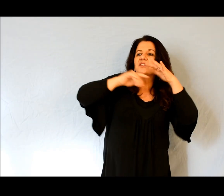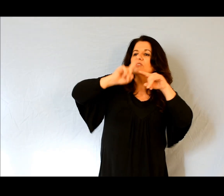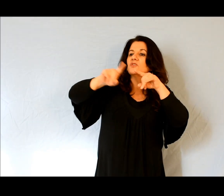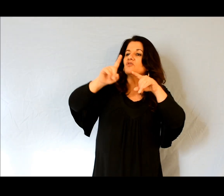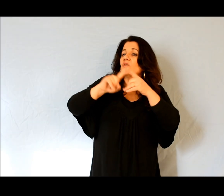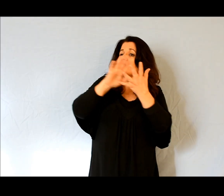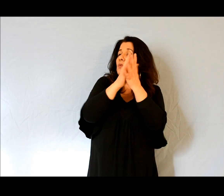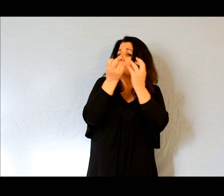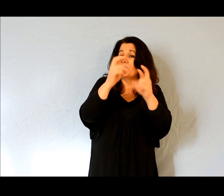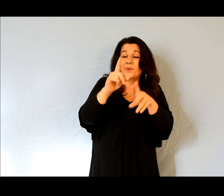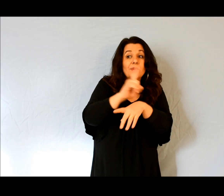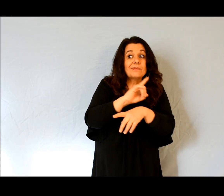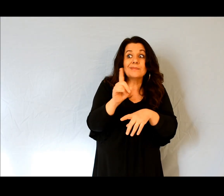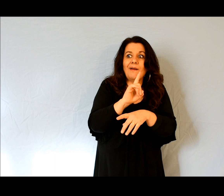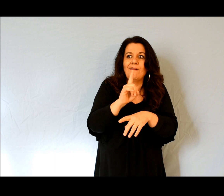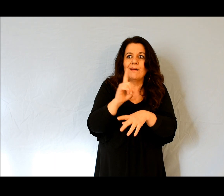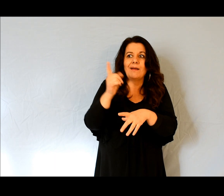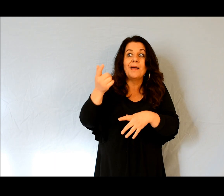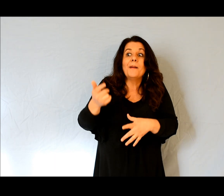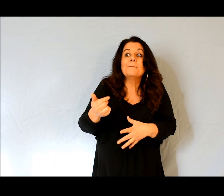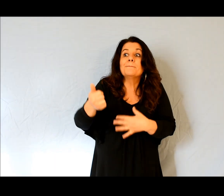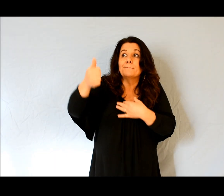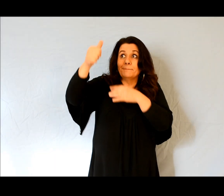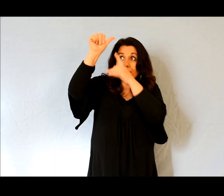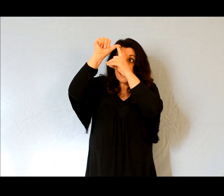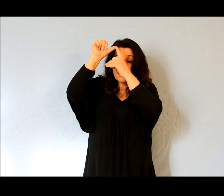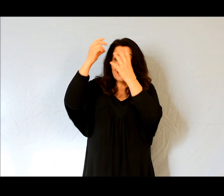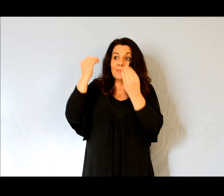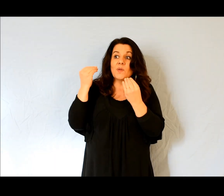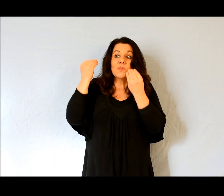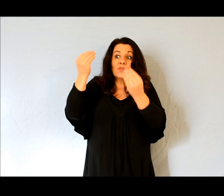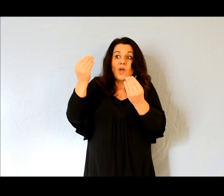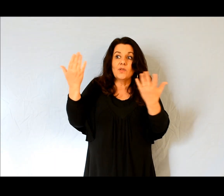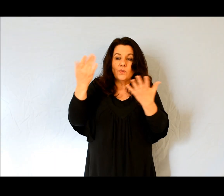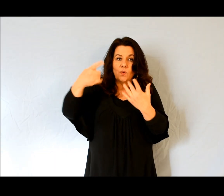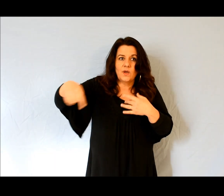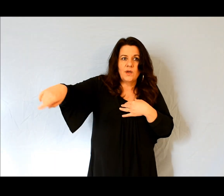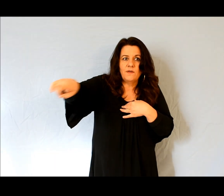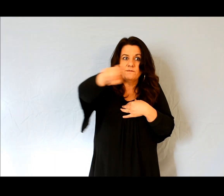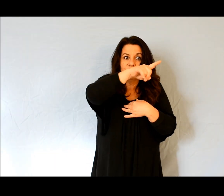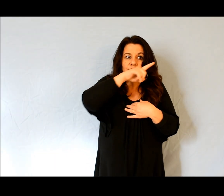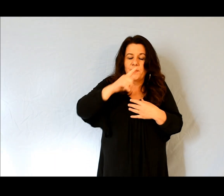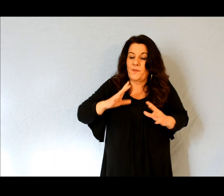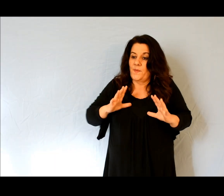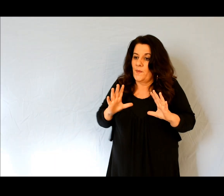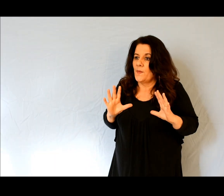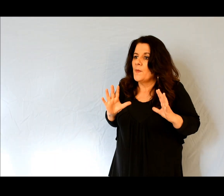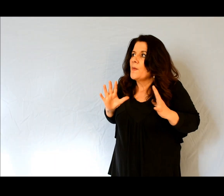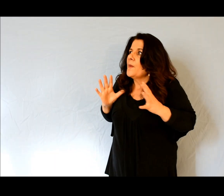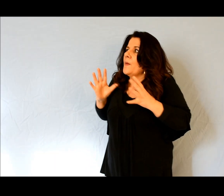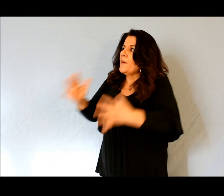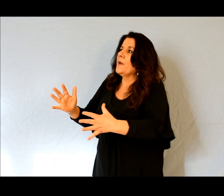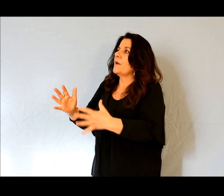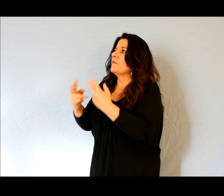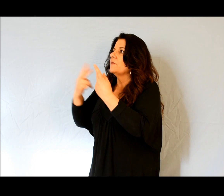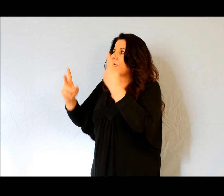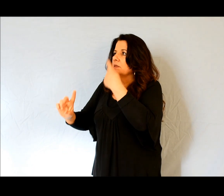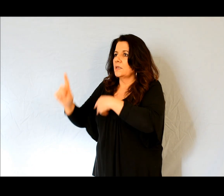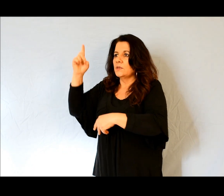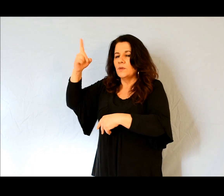externe mais il est langagement envers Dieu d'une conscience droite et